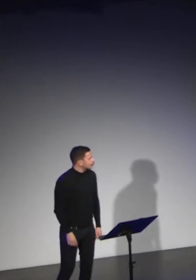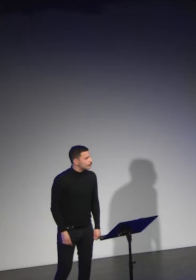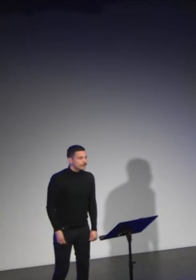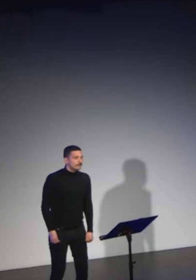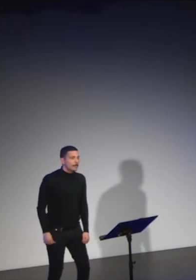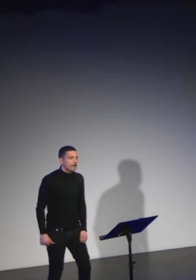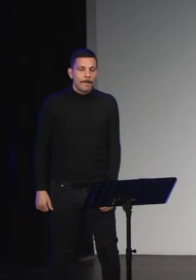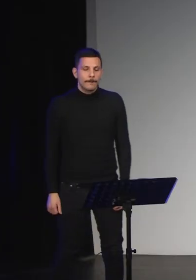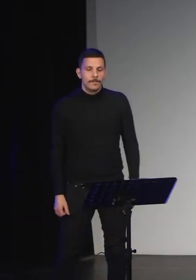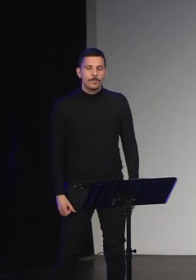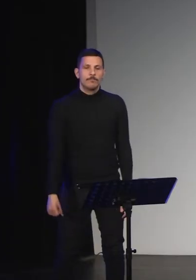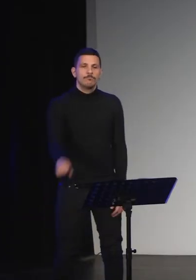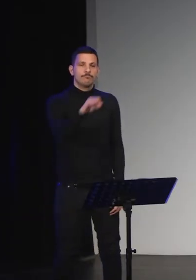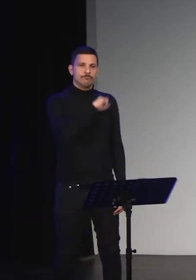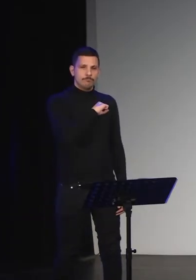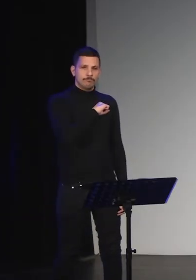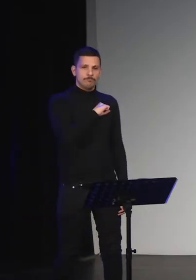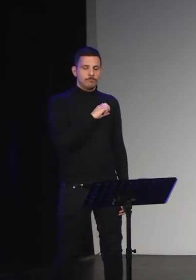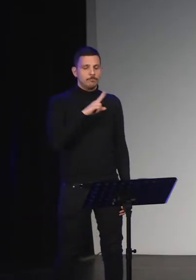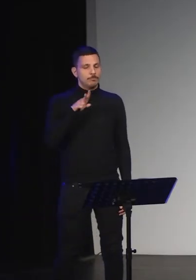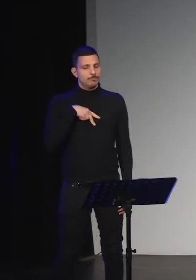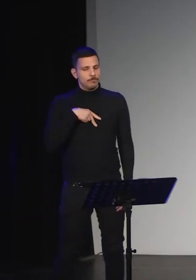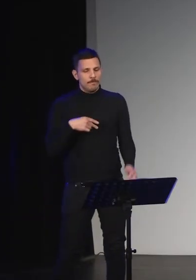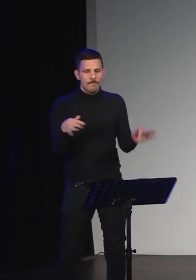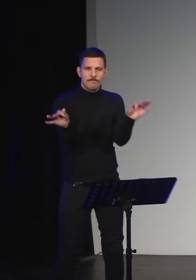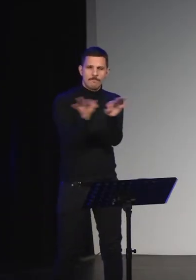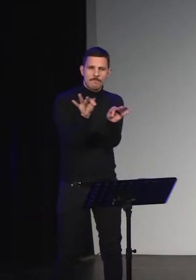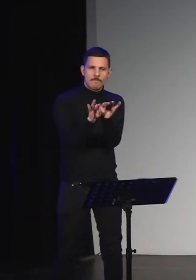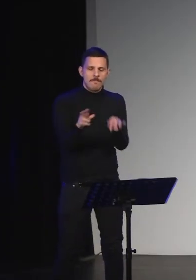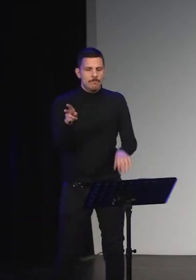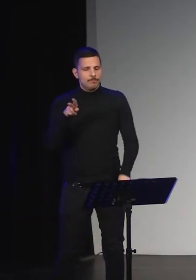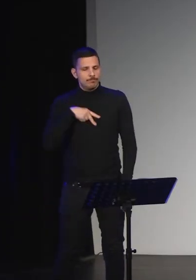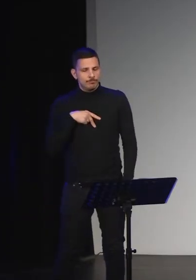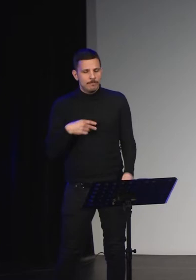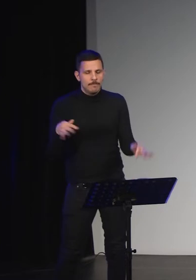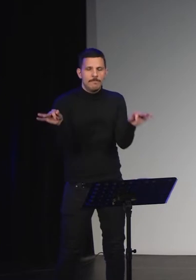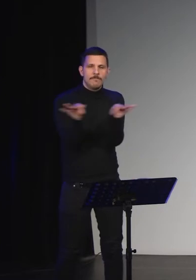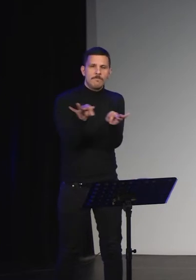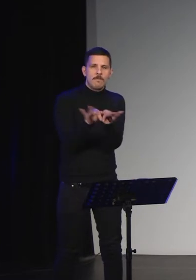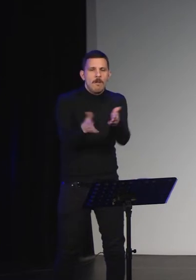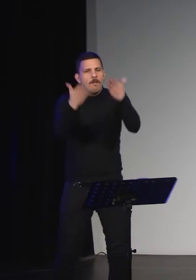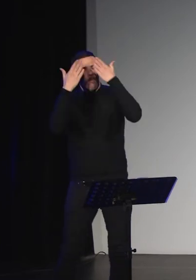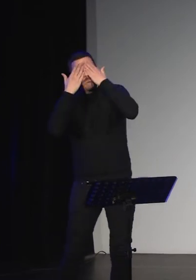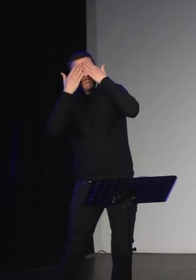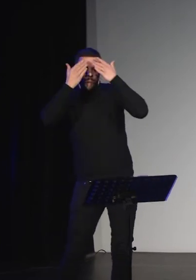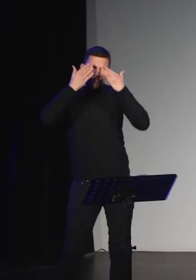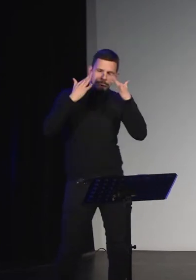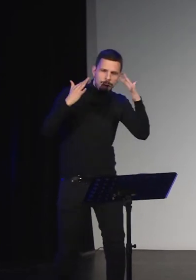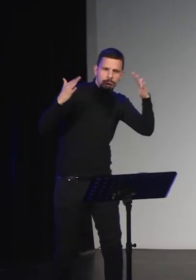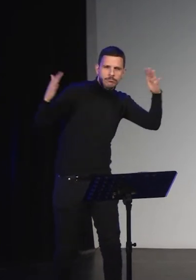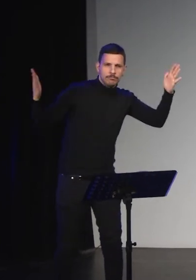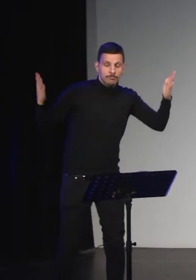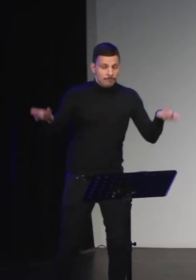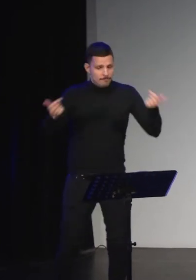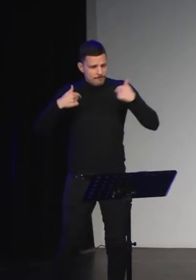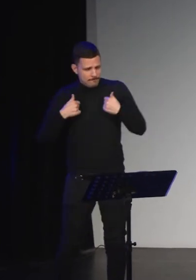Oh mon frère, garde mes yeux loin de la situation. Libère du stress sous forme de vision, libère du stress sous